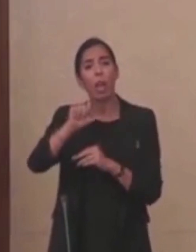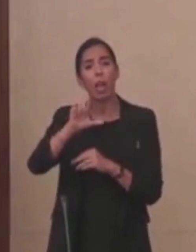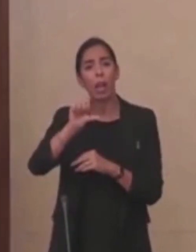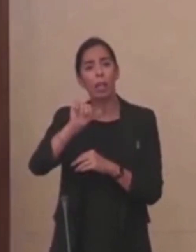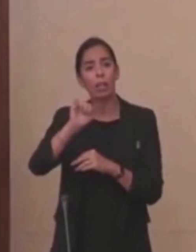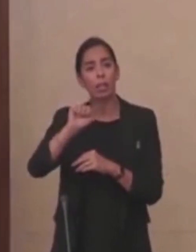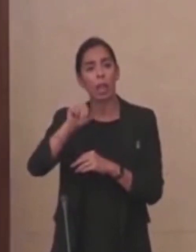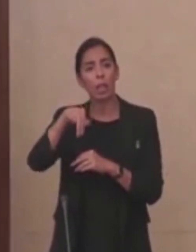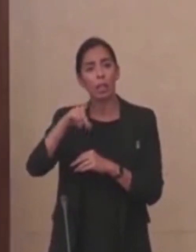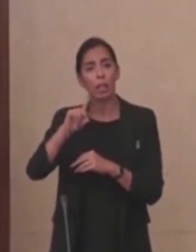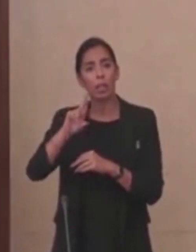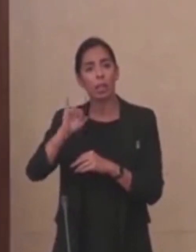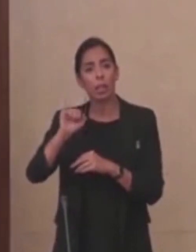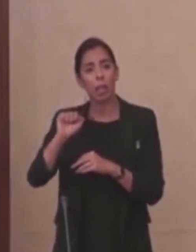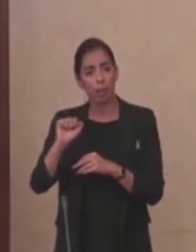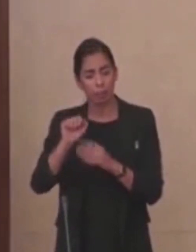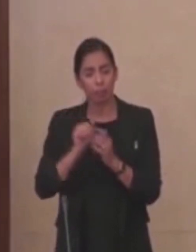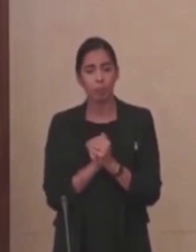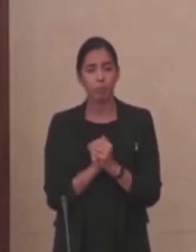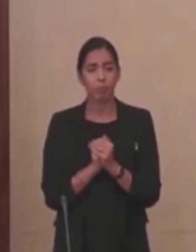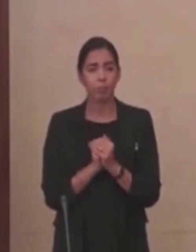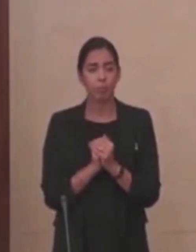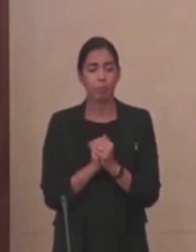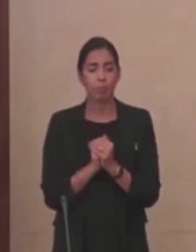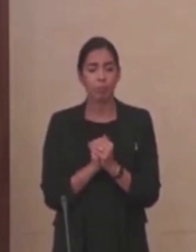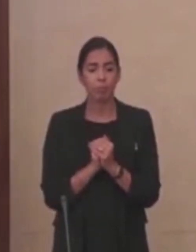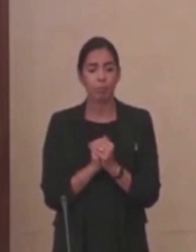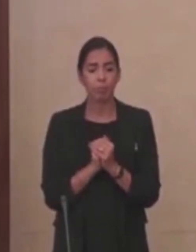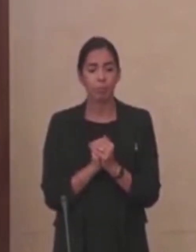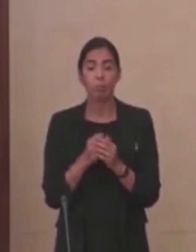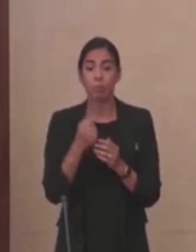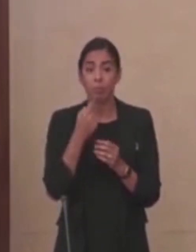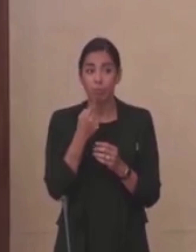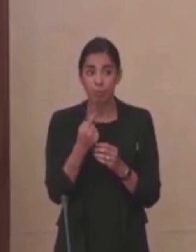province d'Alessandria, notamment sur